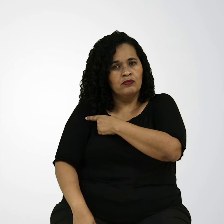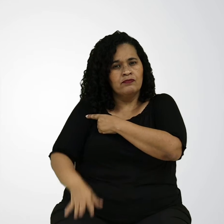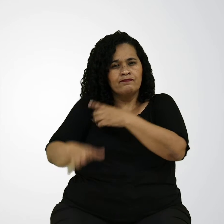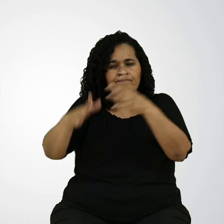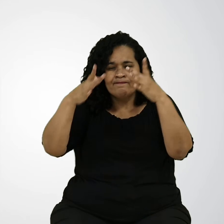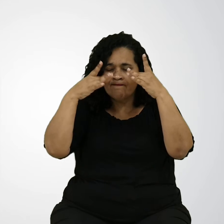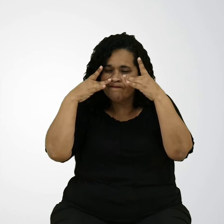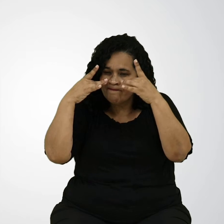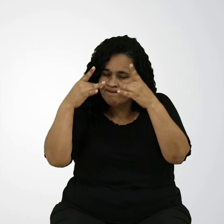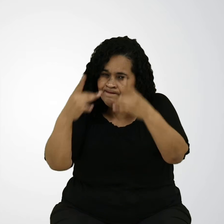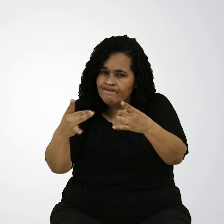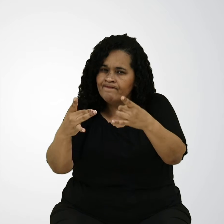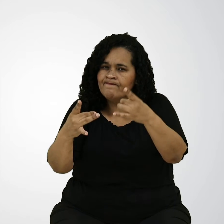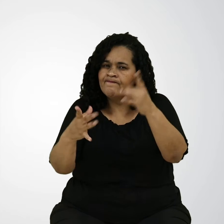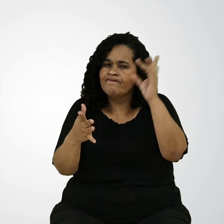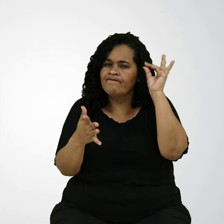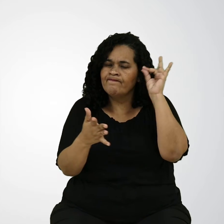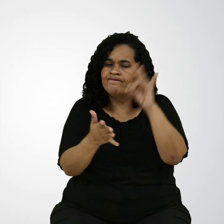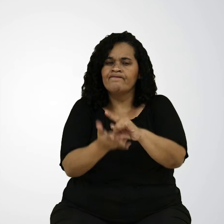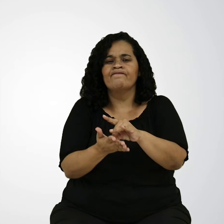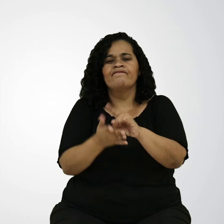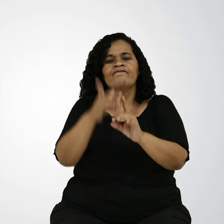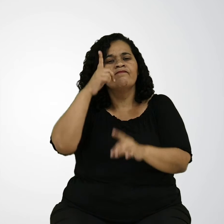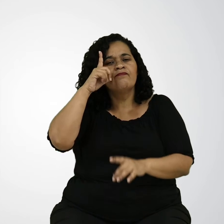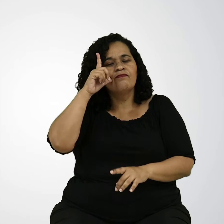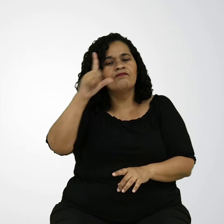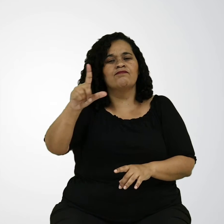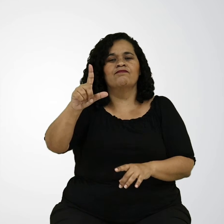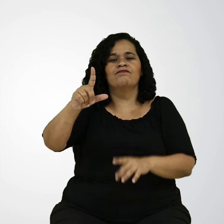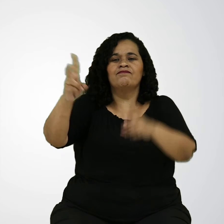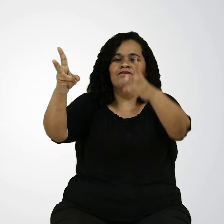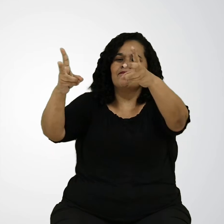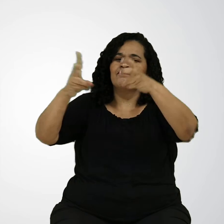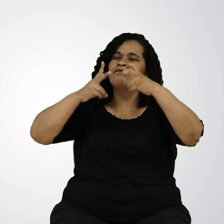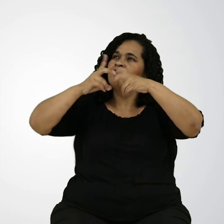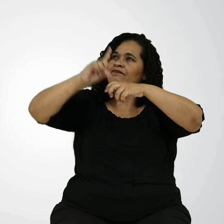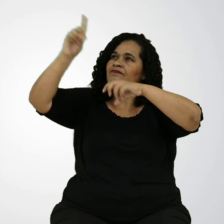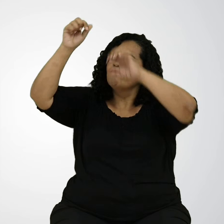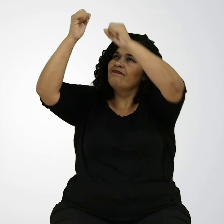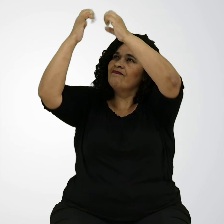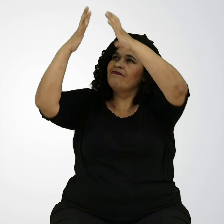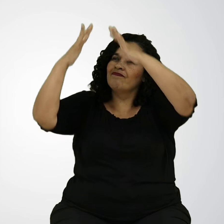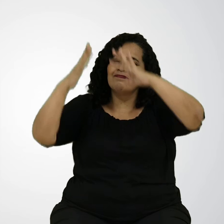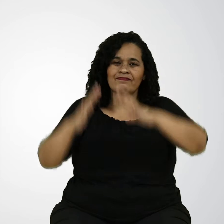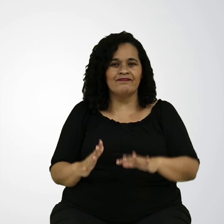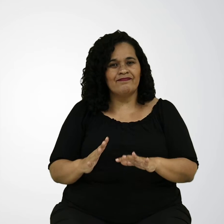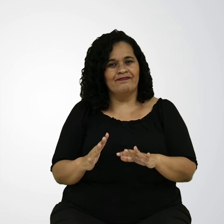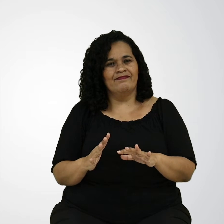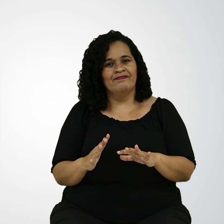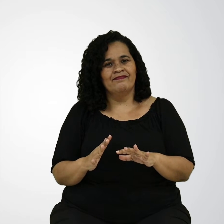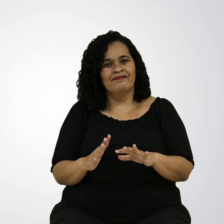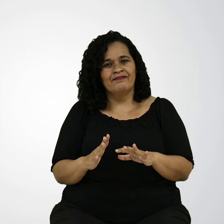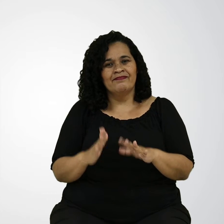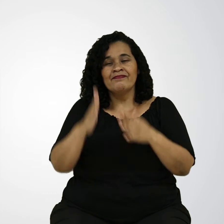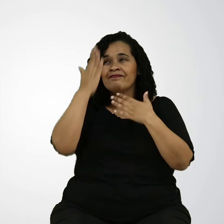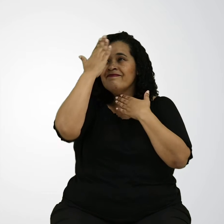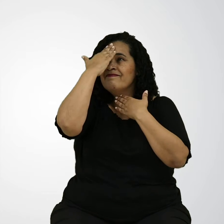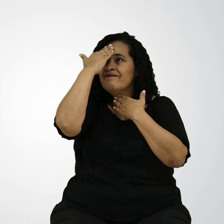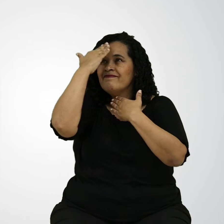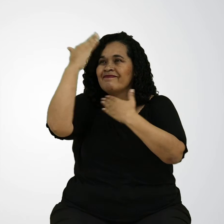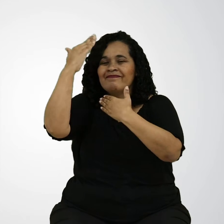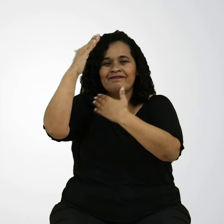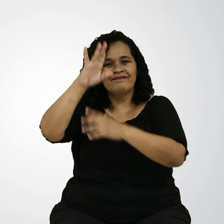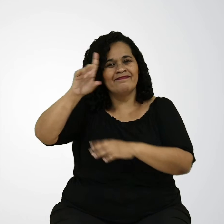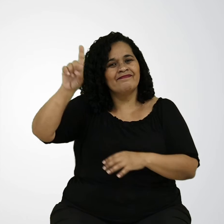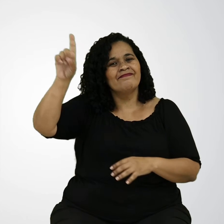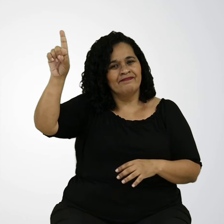nós vamos conseguir enxergar a mão de Deus em vários detalhes da nossa vida. E se incluirmos ação de graça nas nossas orações, eu tenho certeza